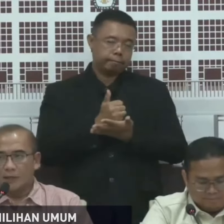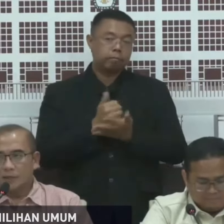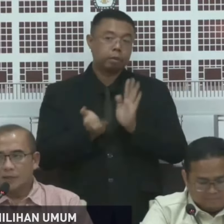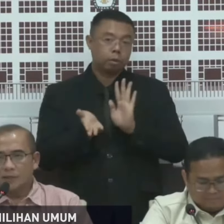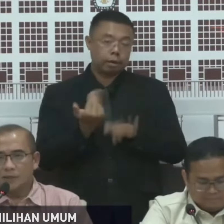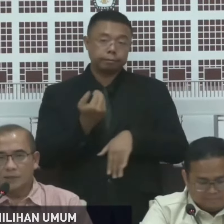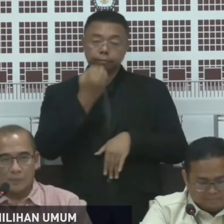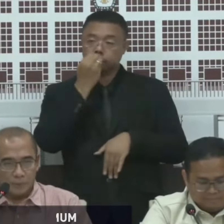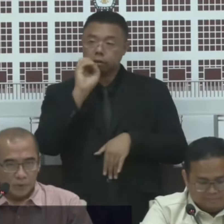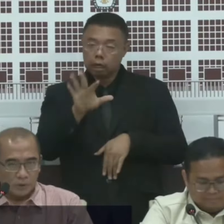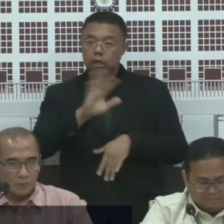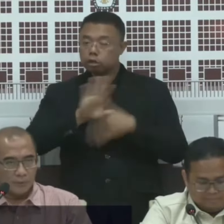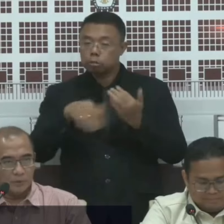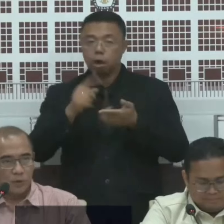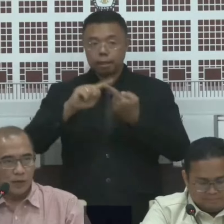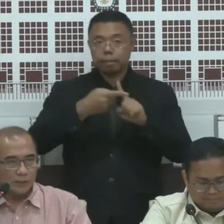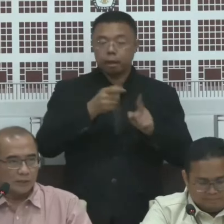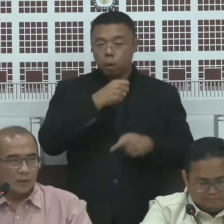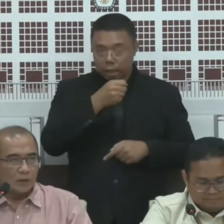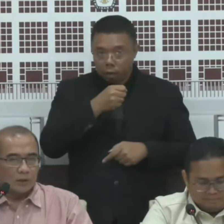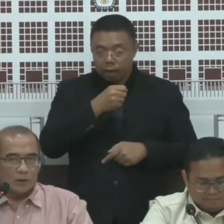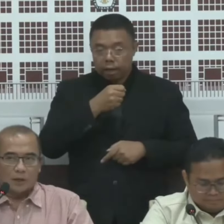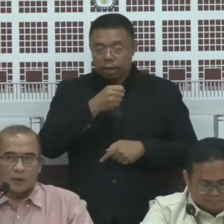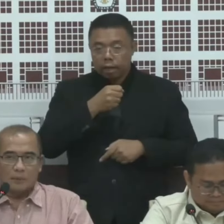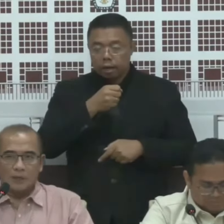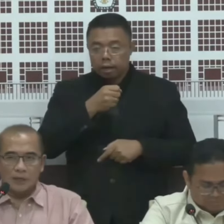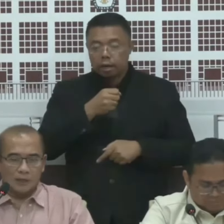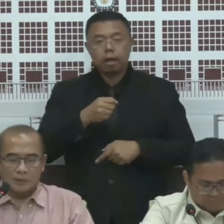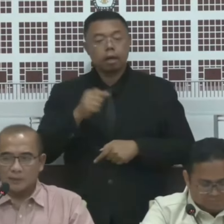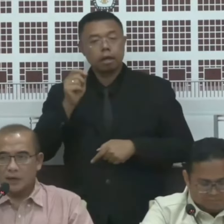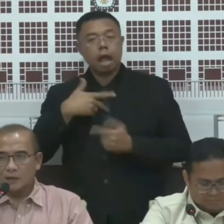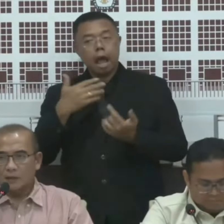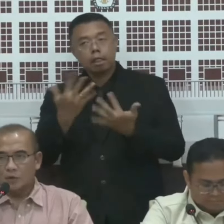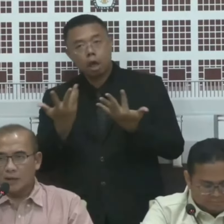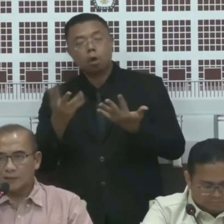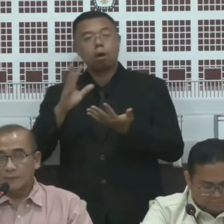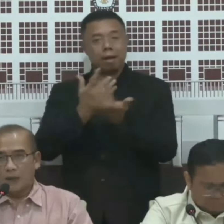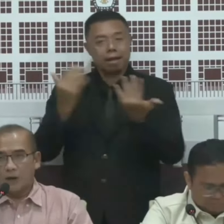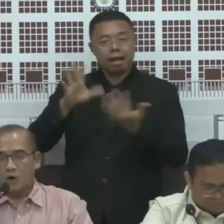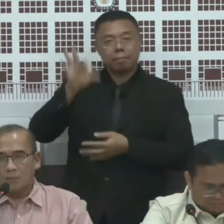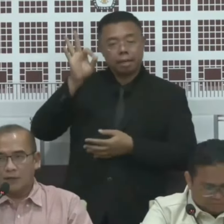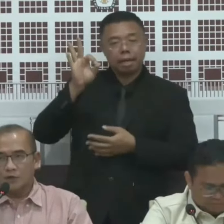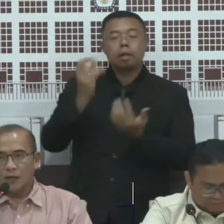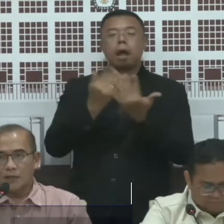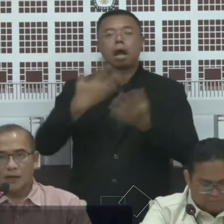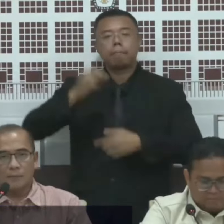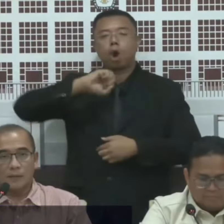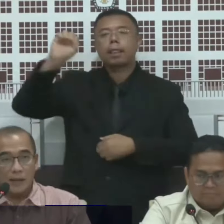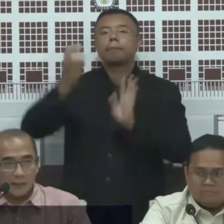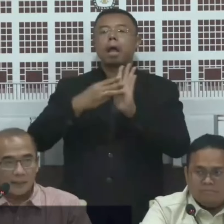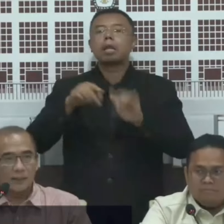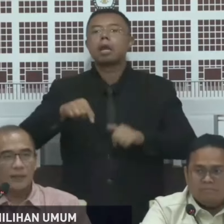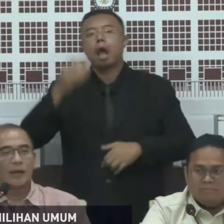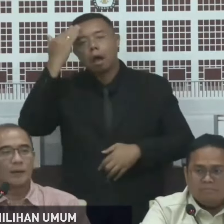sekali lagi, siapapun teman-teman jurnalis, pemilih, masyarakat luas, komplain soal ini karena